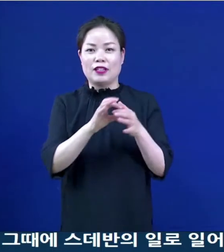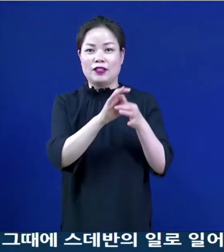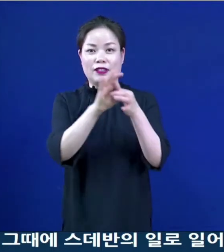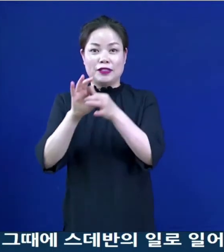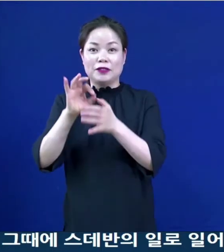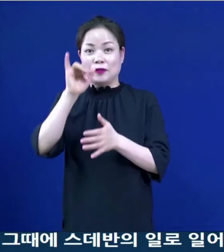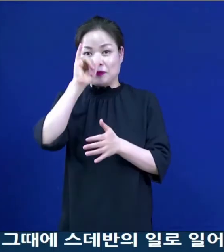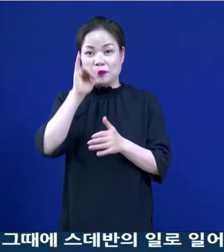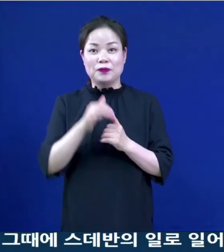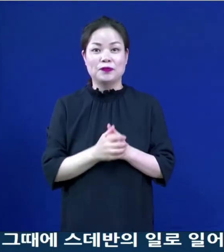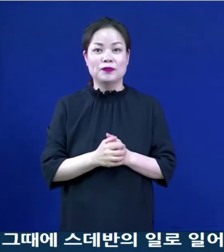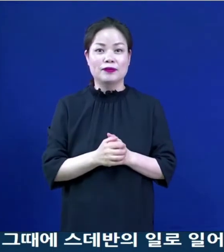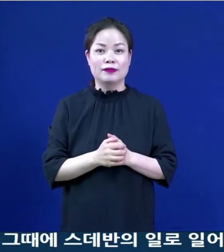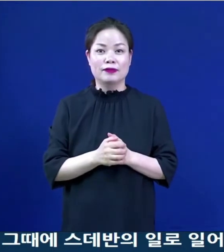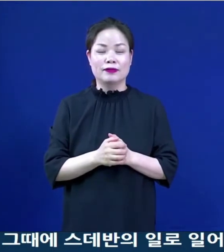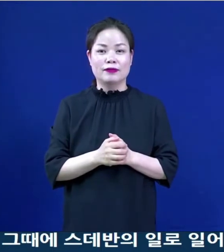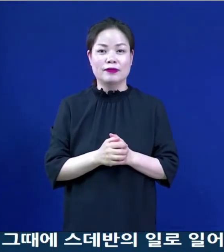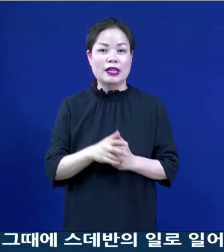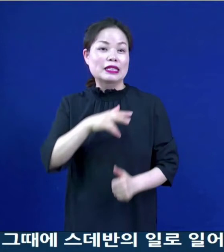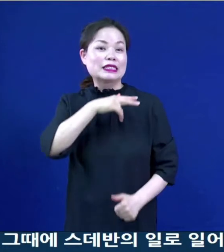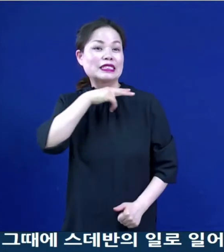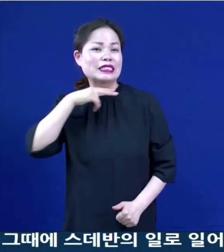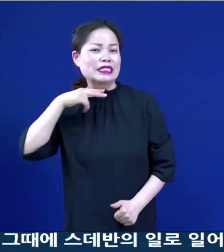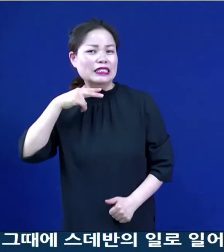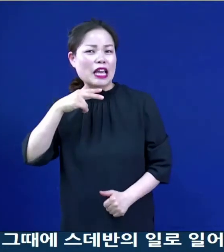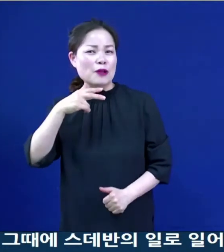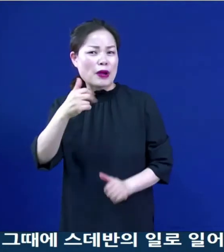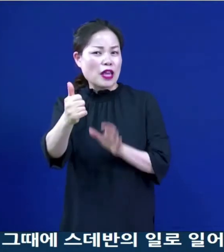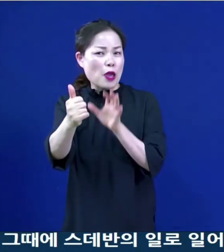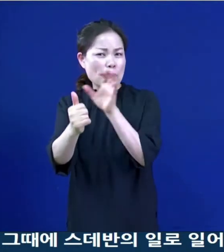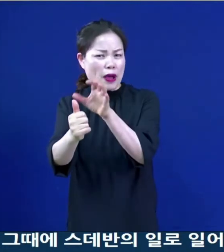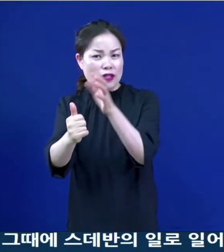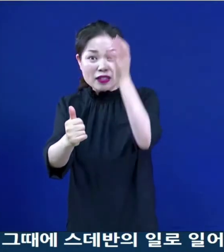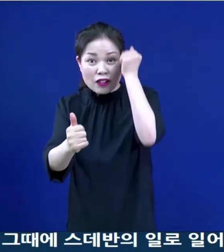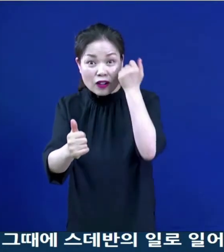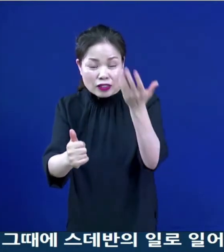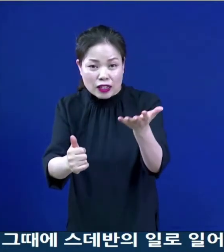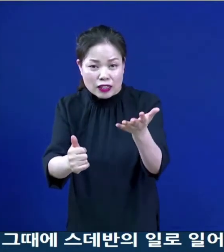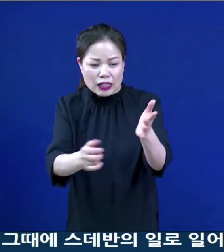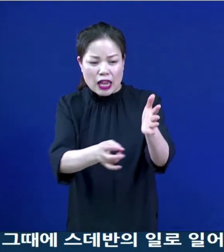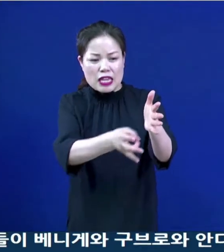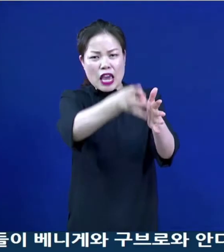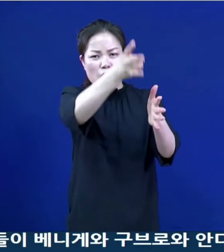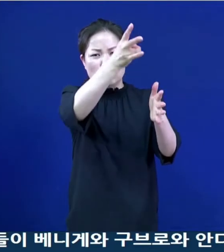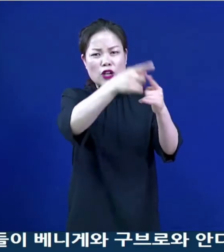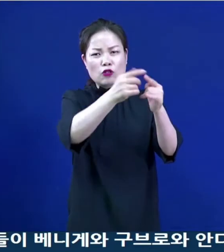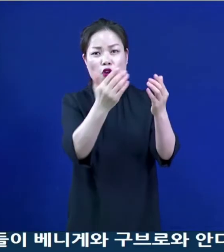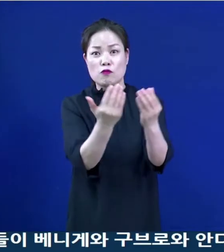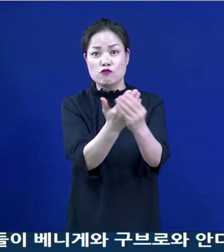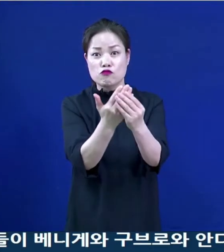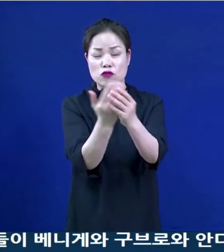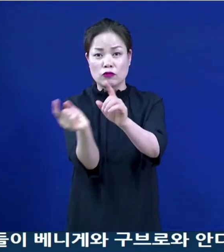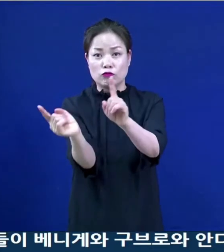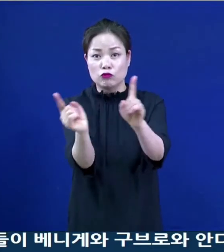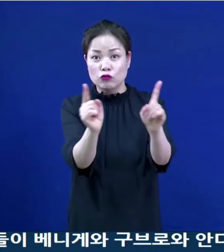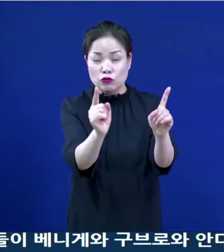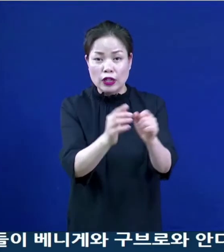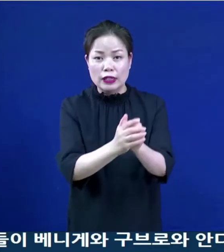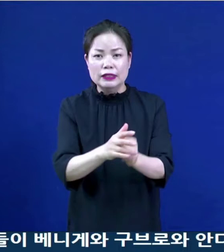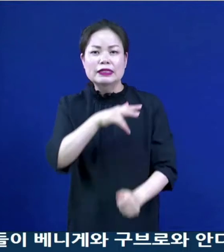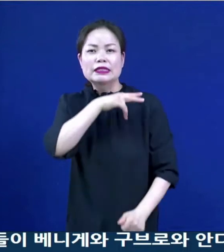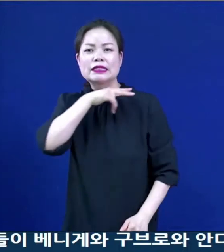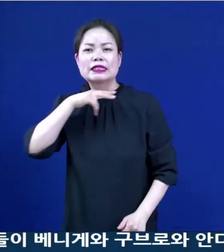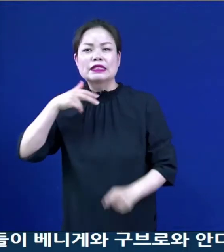되어 있습니다. 스데반의 박해는 기억나실 거예요. 예루살렘 교회가 부흥을 했는데